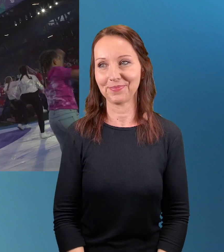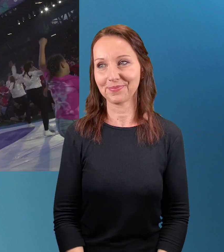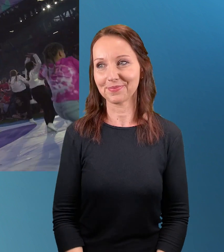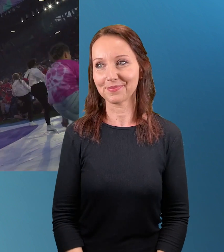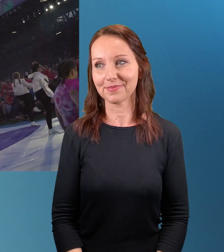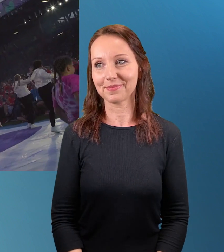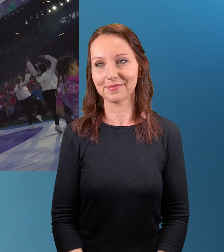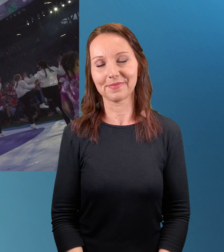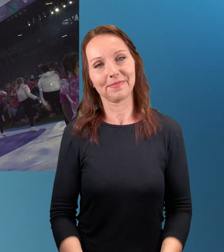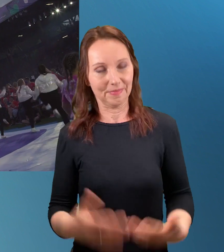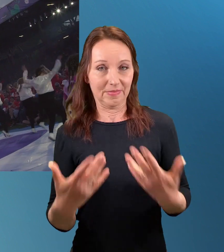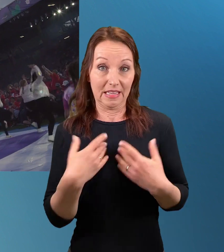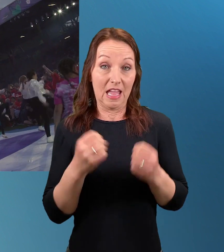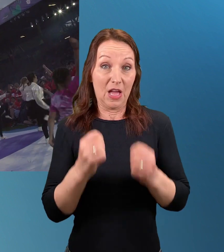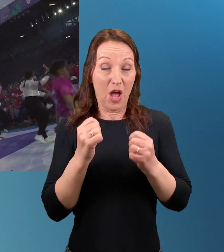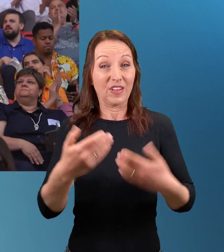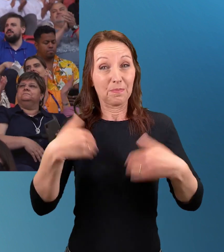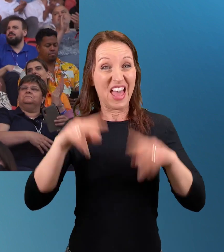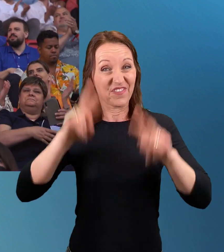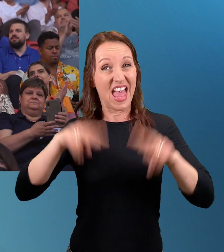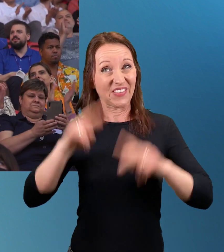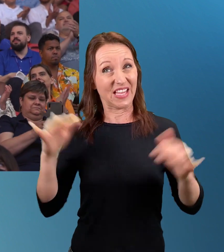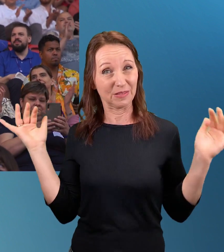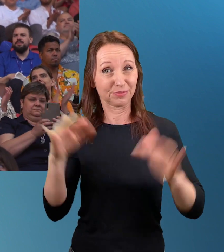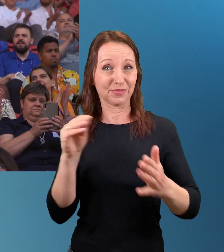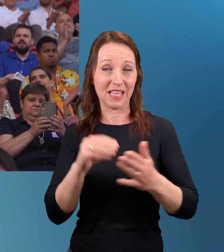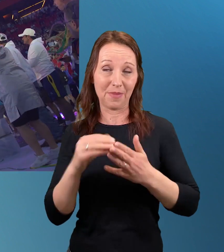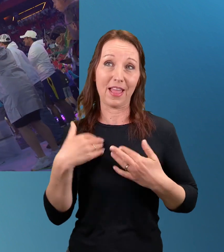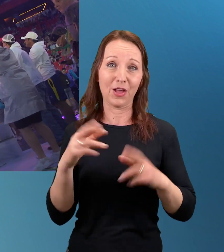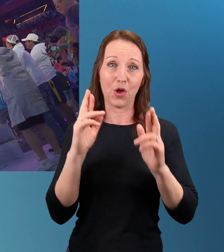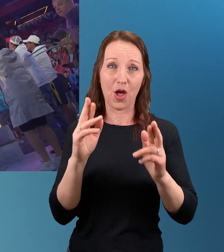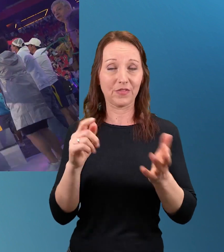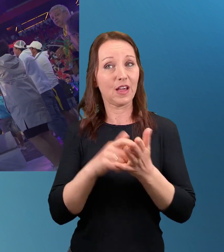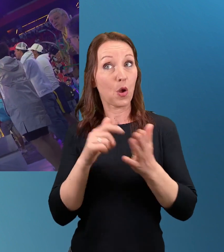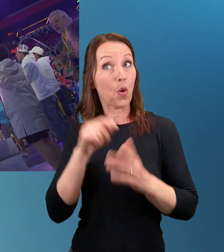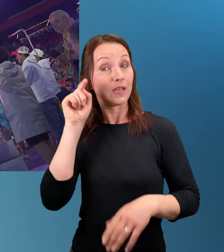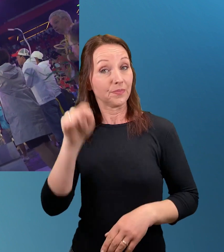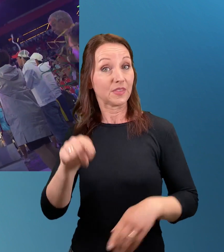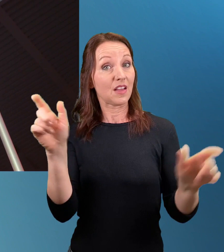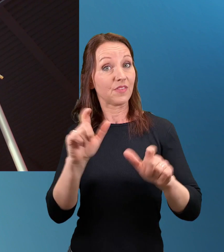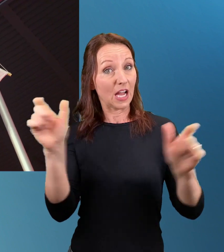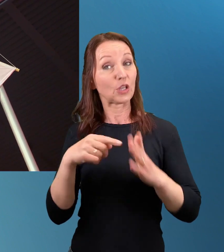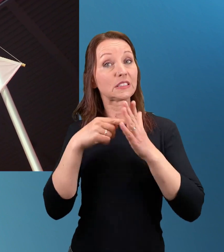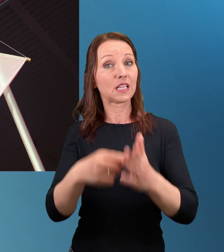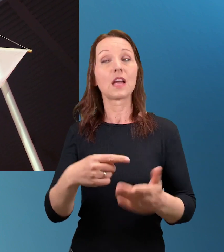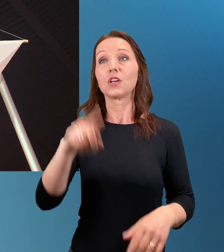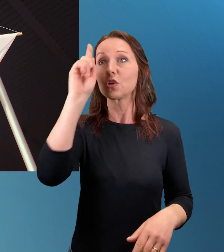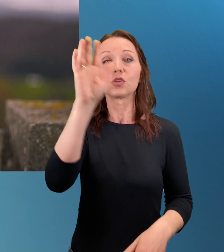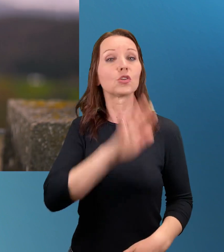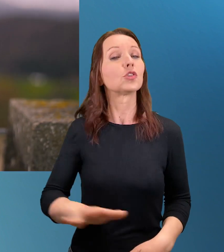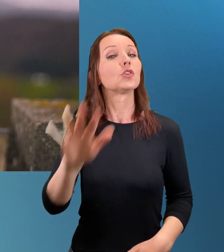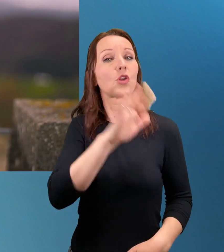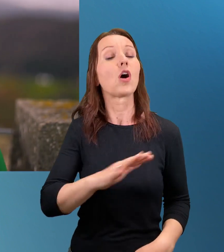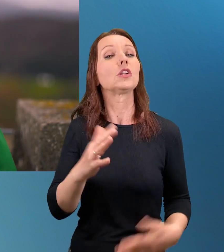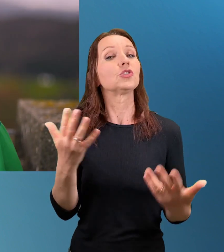Fans kommen, weil ich finde, diese Veranstaltung zeigt, Deutschland auch